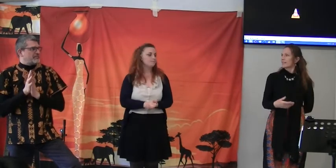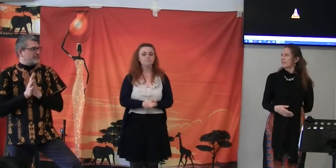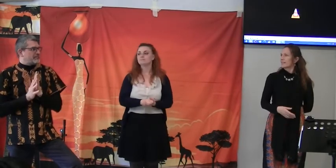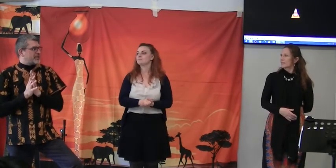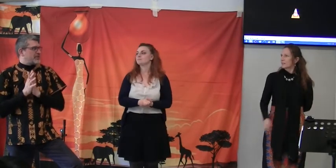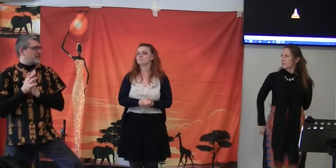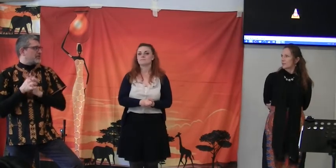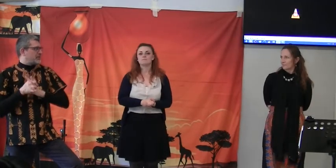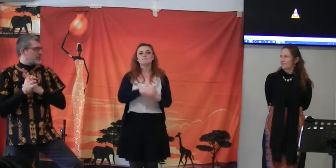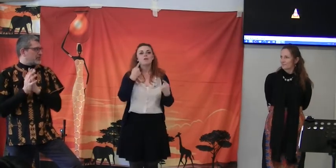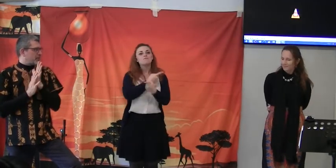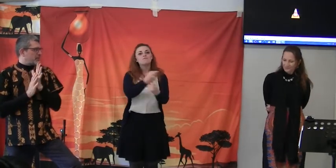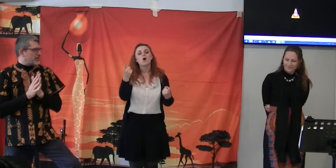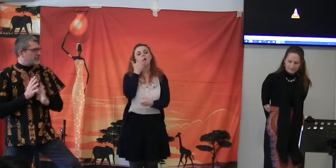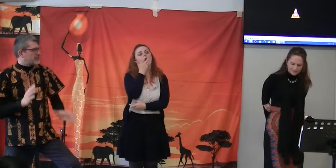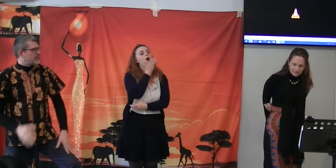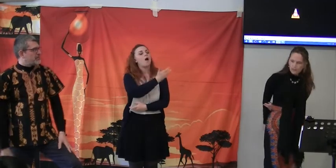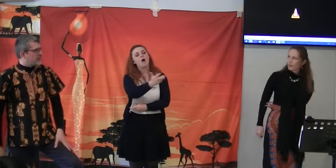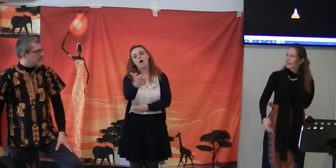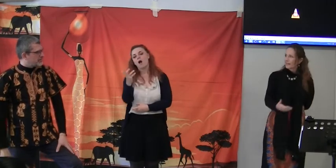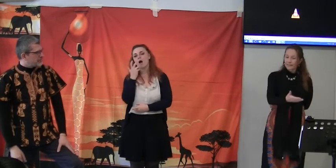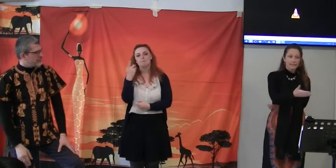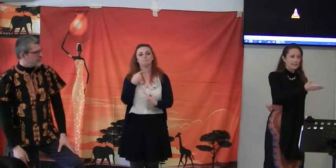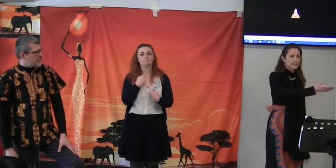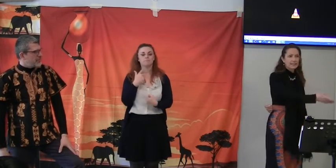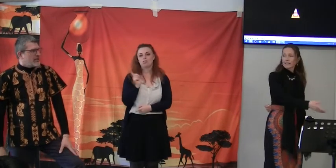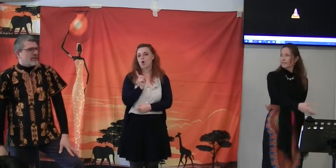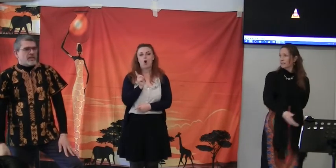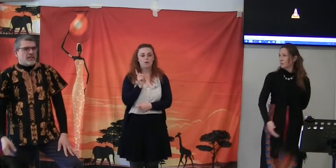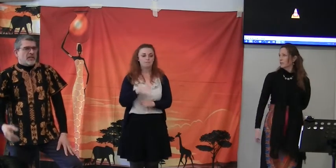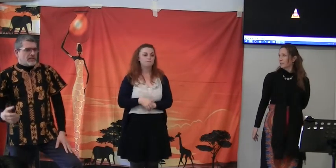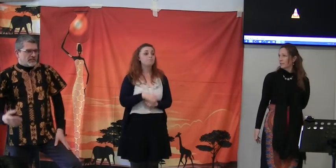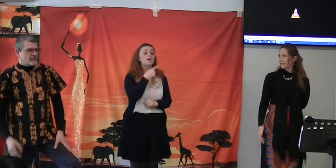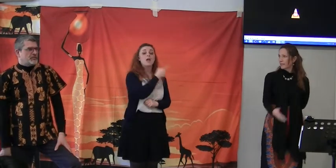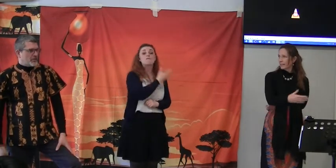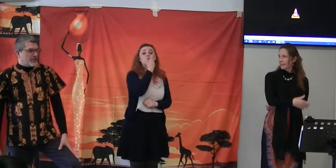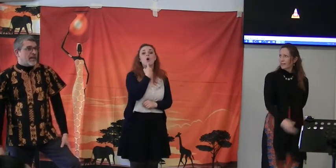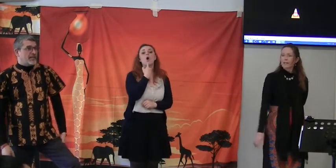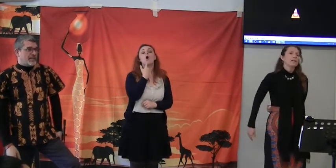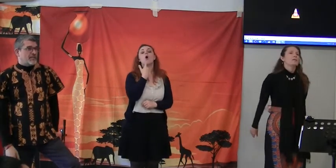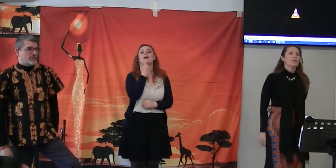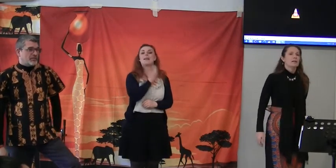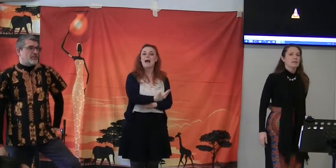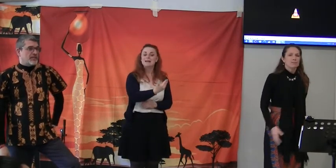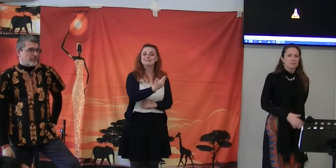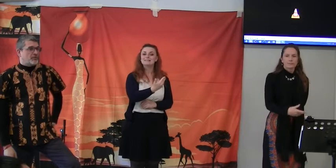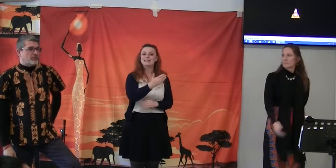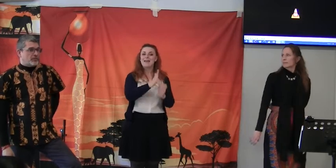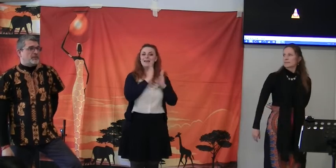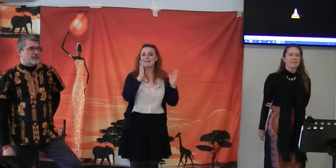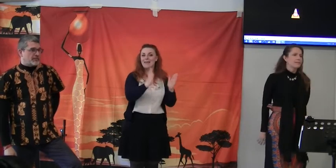siete preziosi, tanto preziosi per noi. Sì, ringraziare la Chiesa di Monterosi. Monterosi, anche la Chiesa di Monterosi